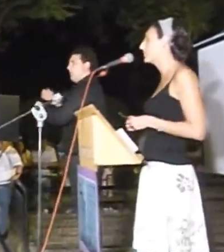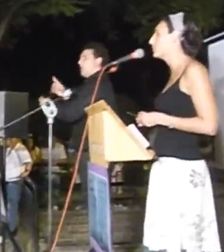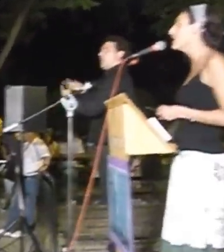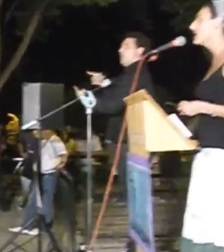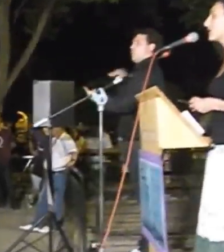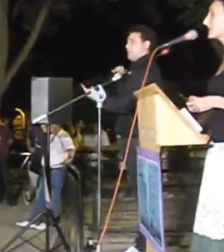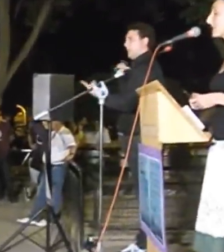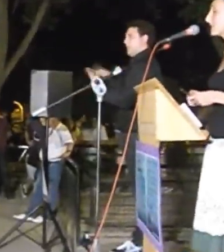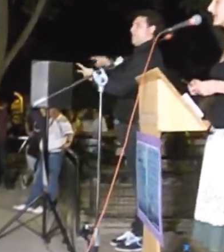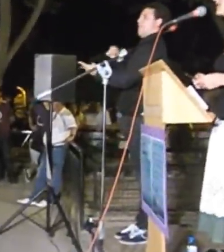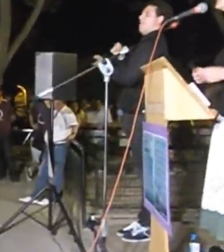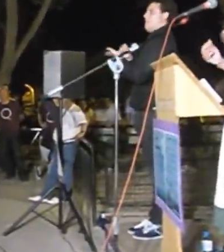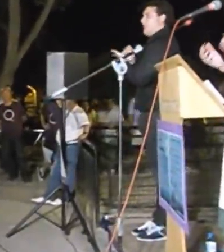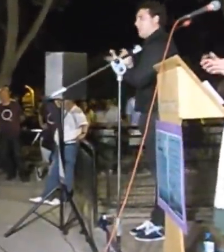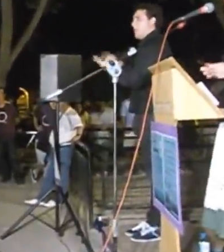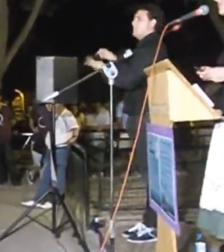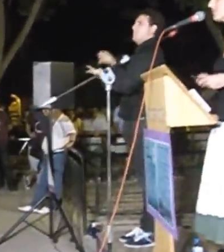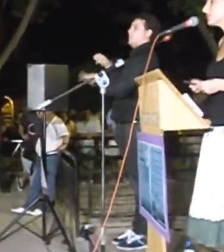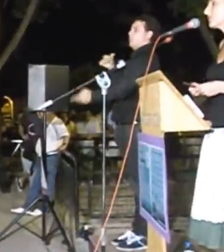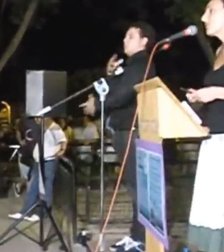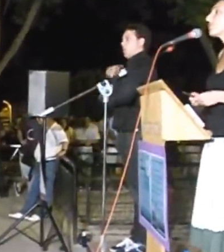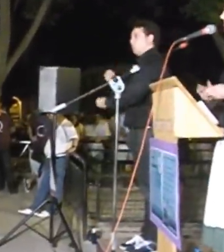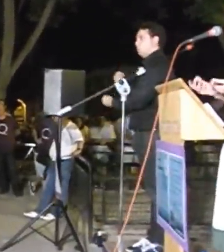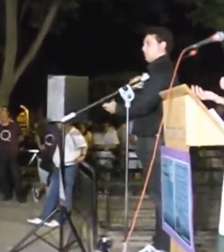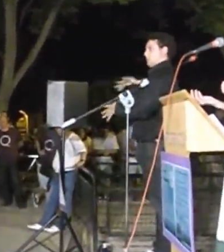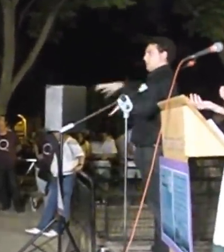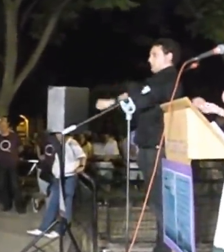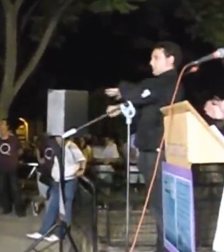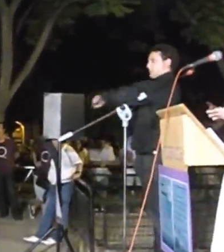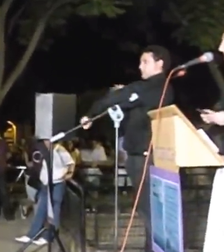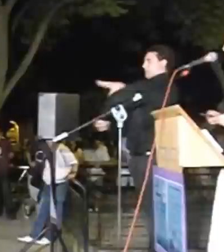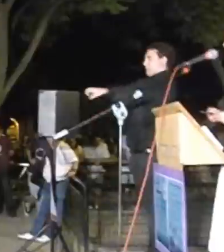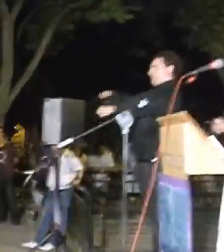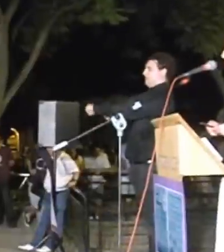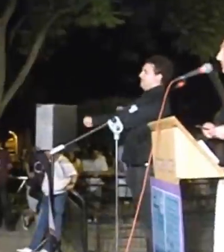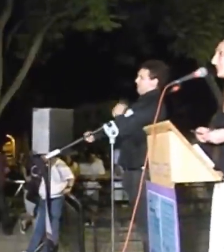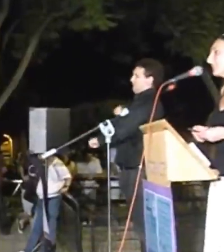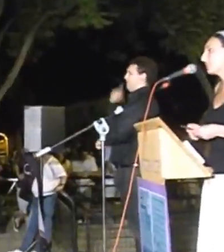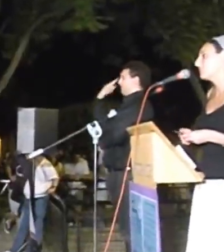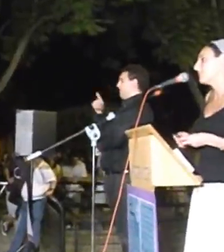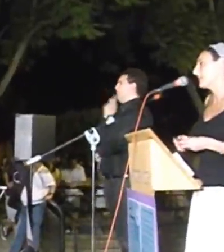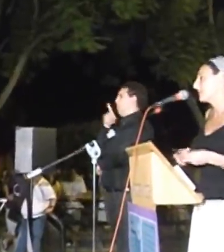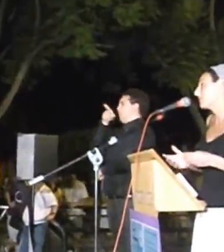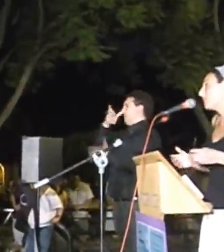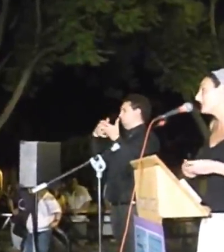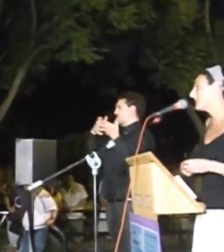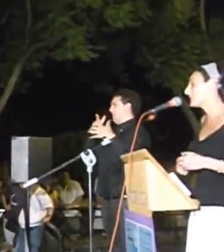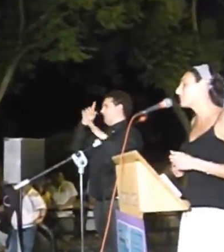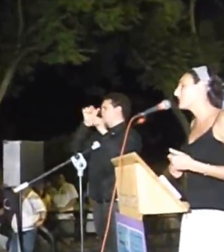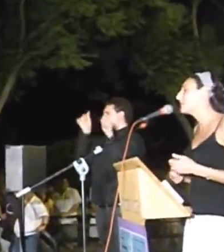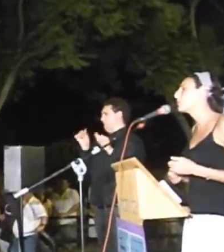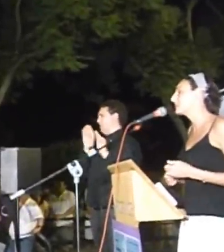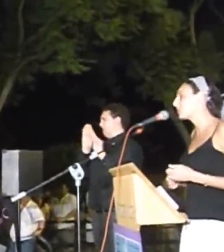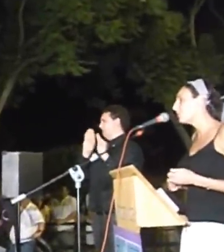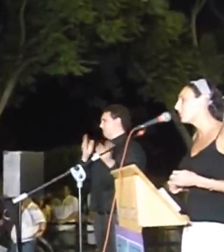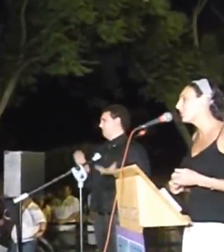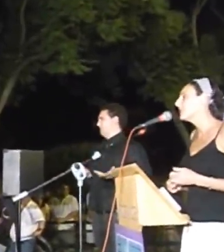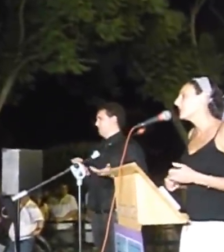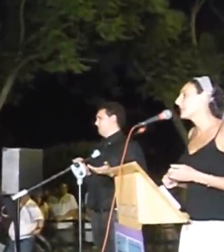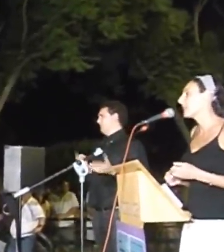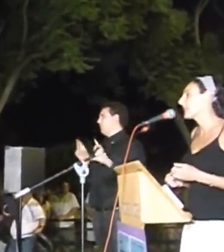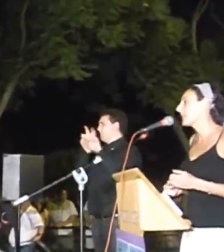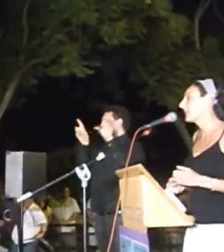centros de salud etcétera etcétera todos sabemos cómo se comportan allí no son que no tienen ningún